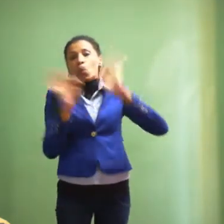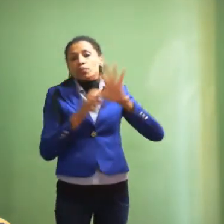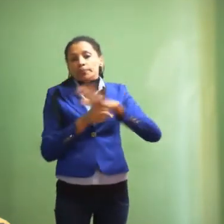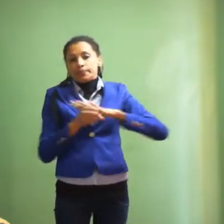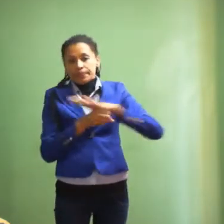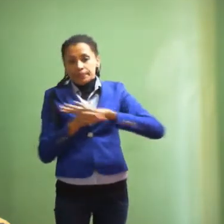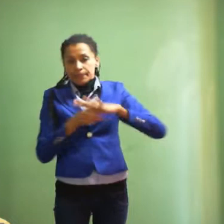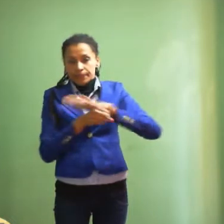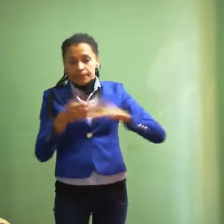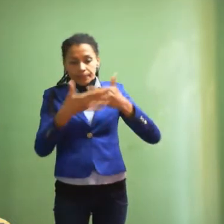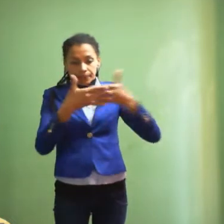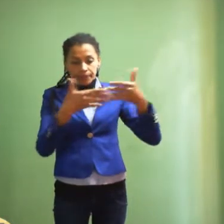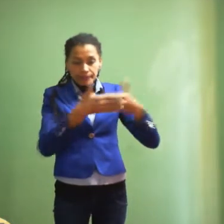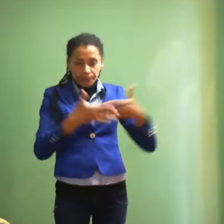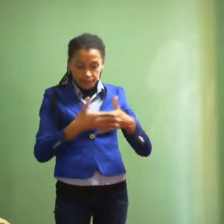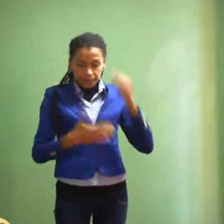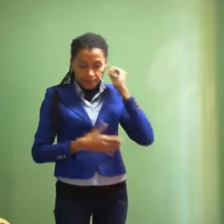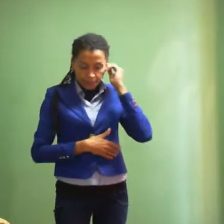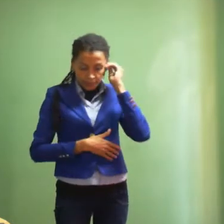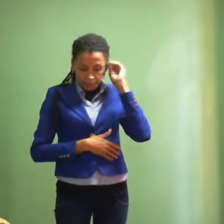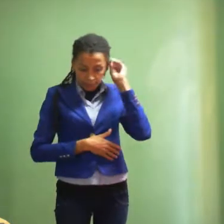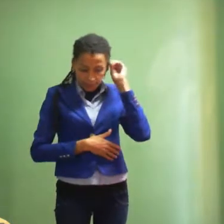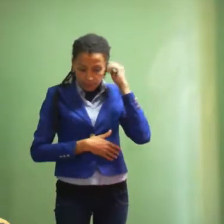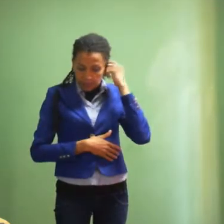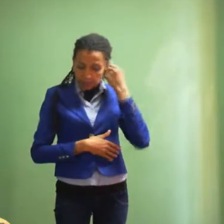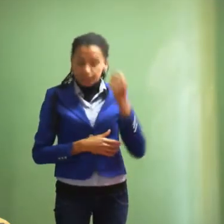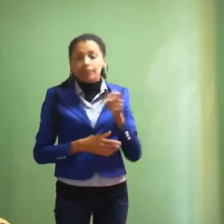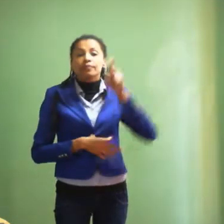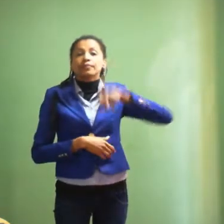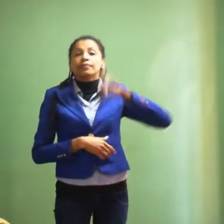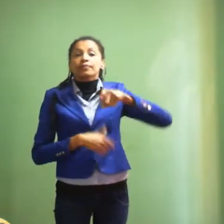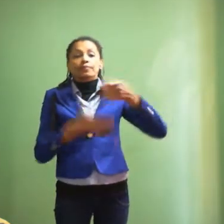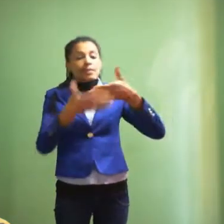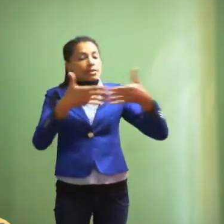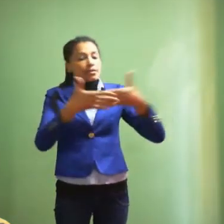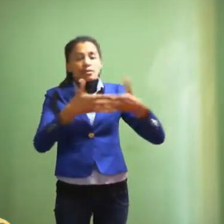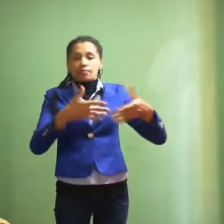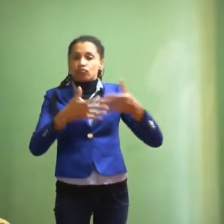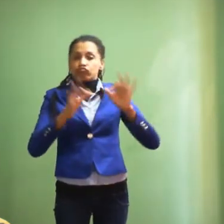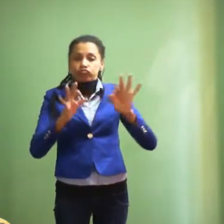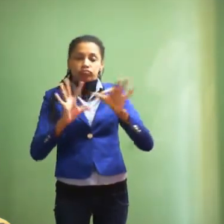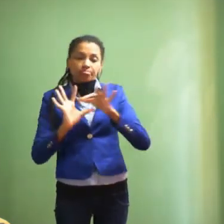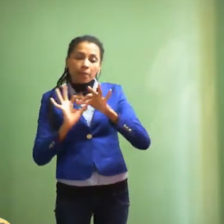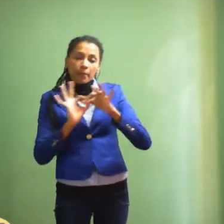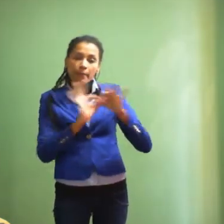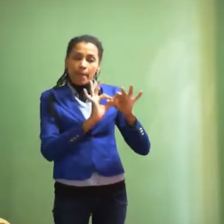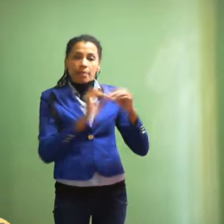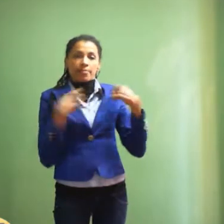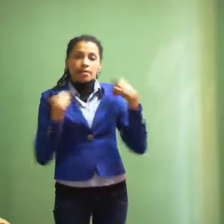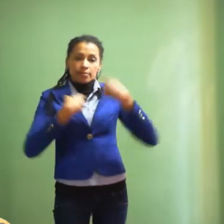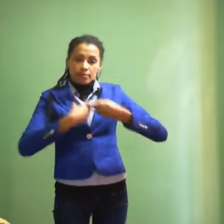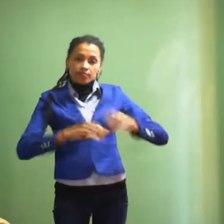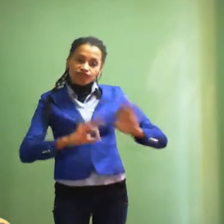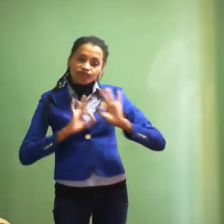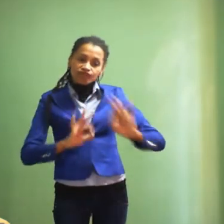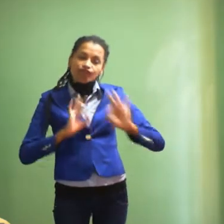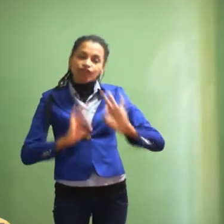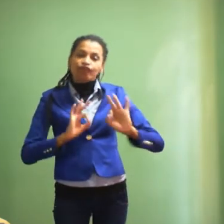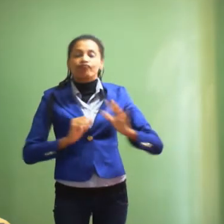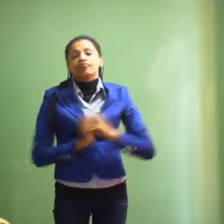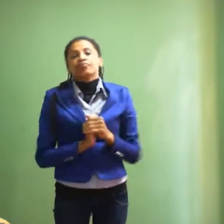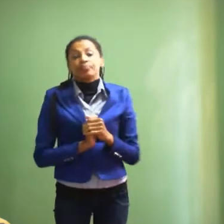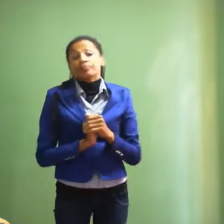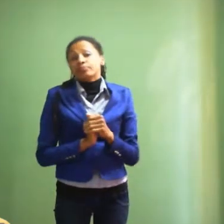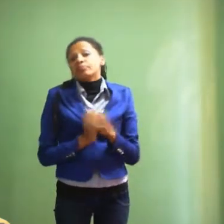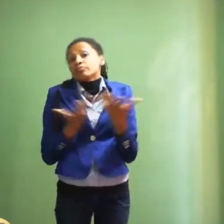que tomó de los textos, tiene que tratar de escribirlo con una muy buena redacción, con un español muy bien hecho. Si tienen